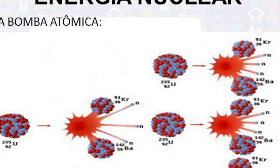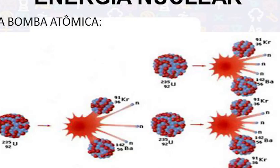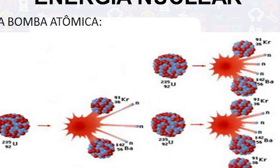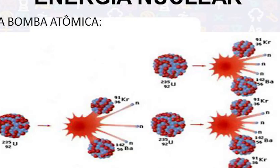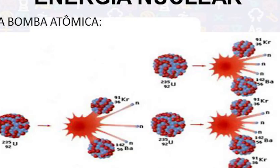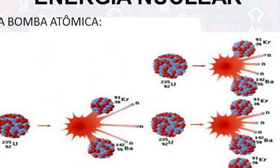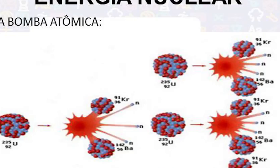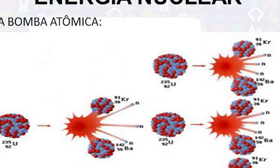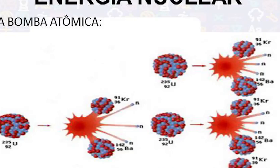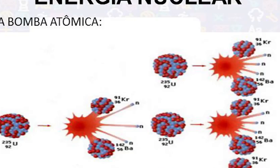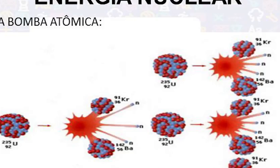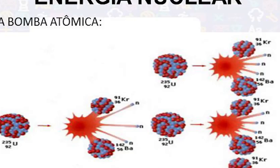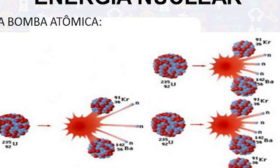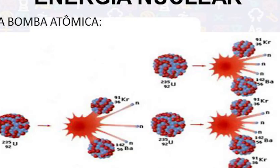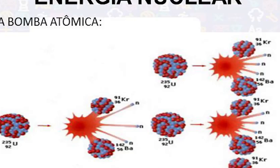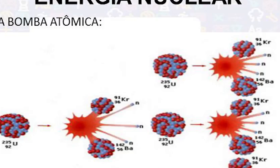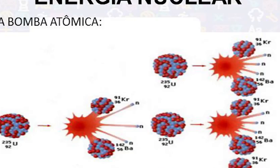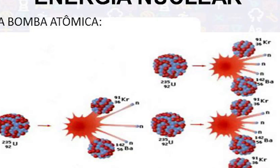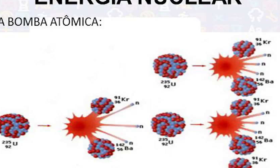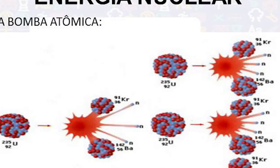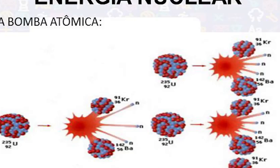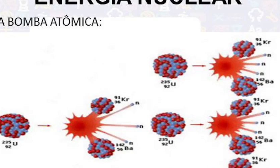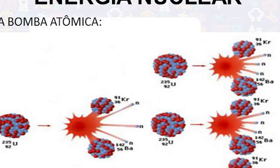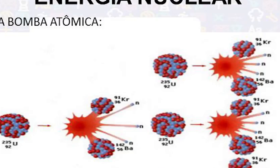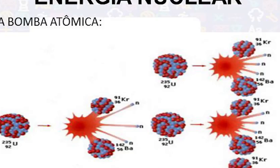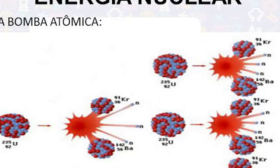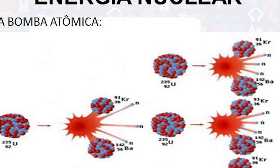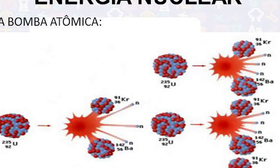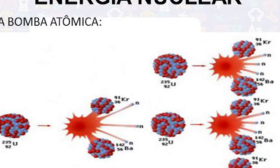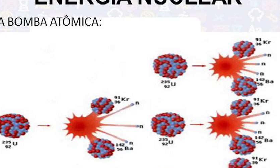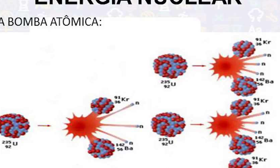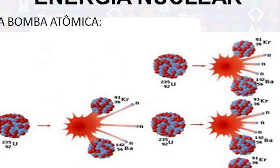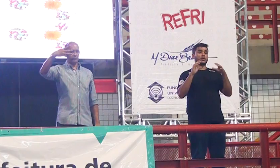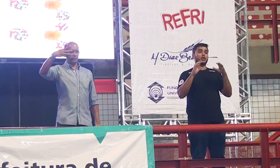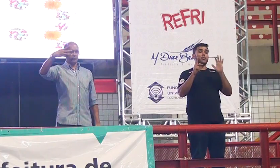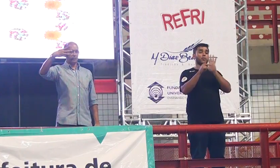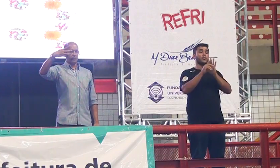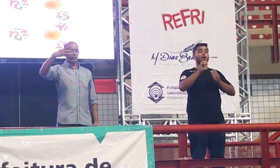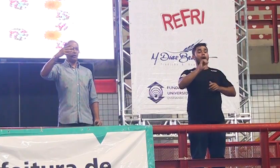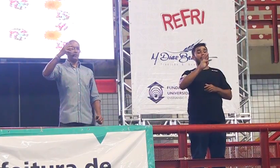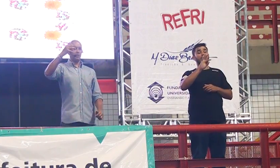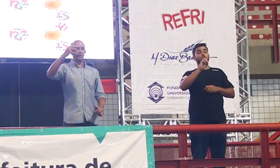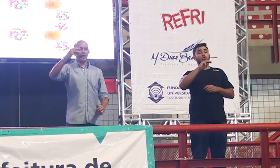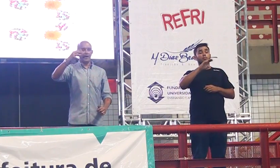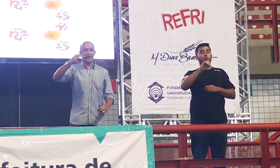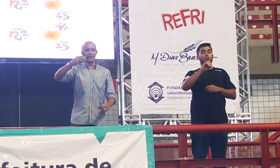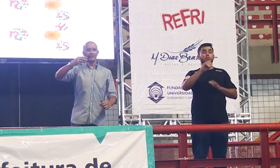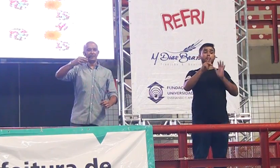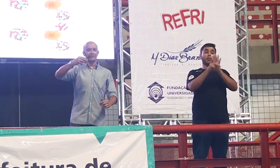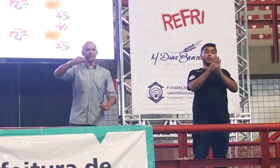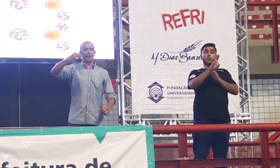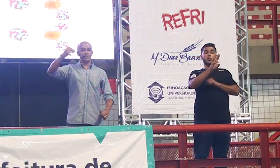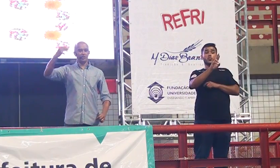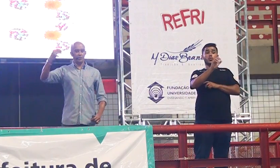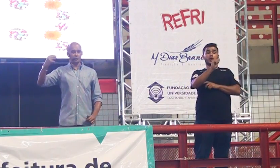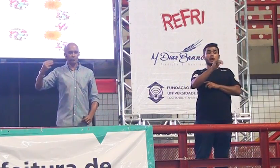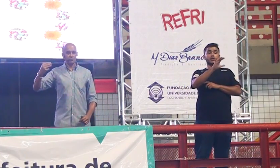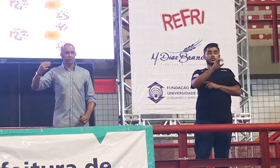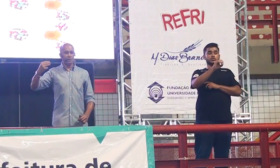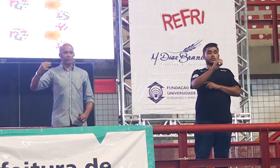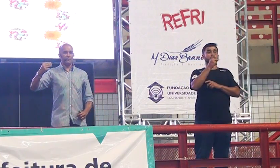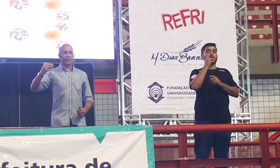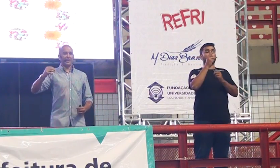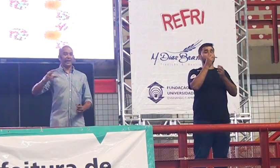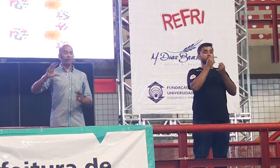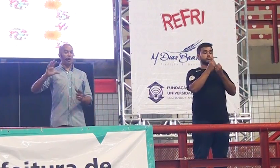nêutrons. Aí sabe o que é que esses 3 nêutrons fazem? Eles atacam 3 átomos de urânio, que vão liberar 3